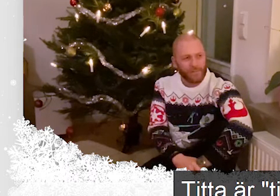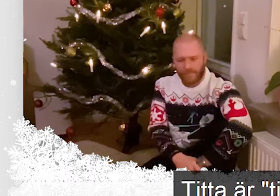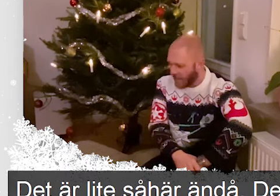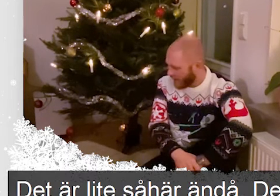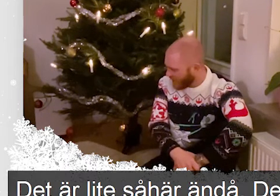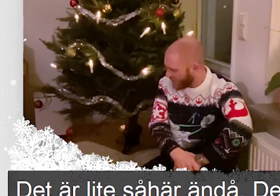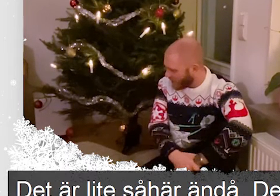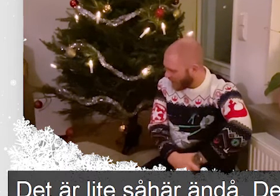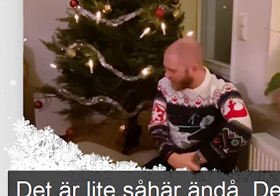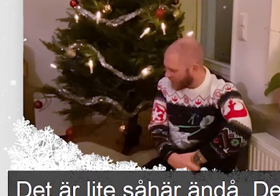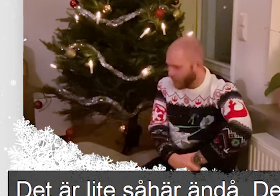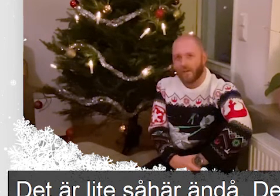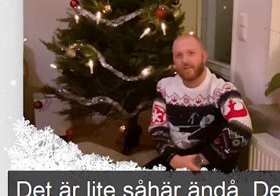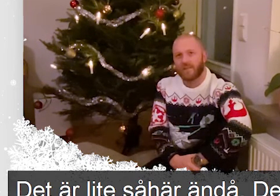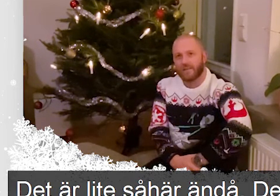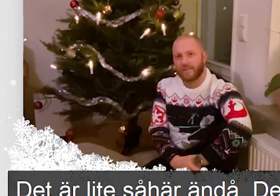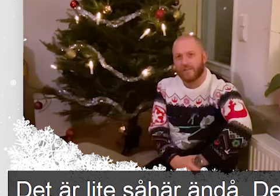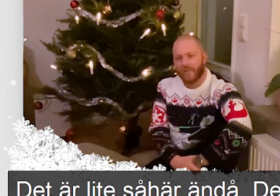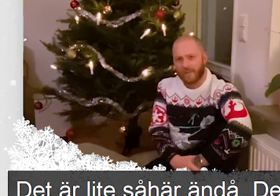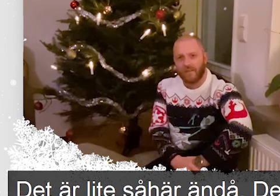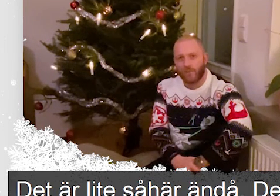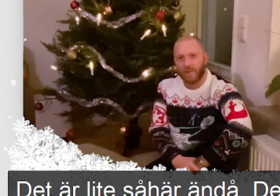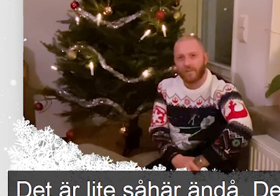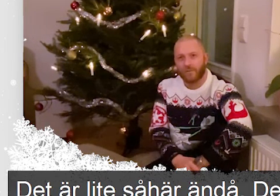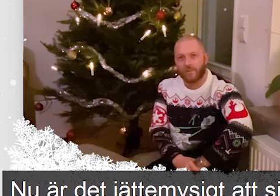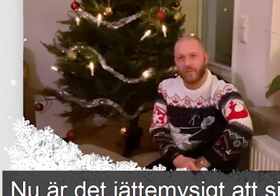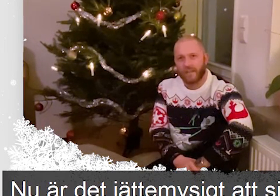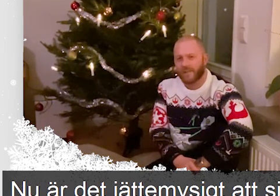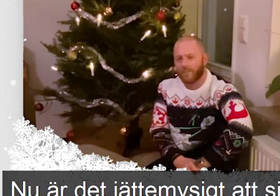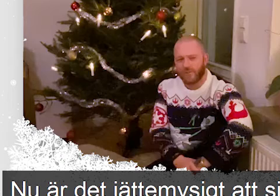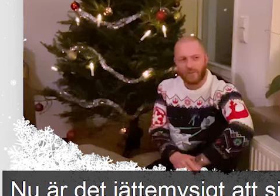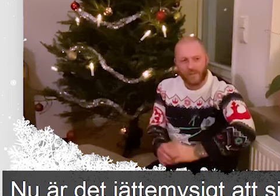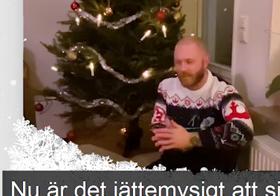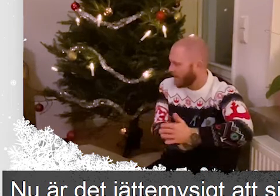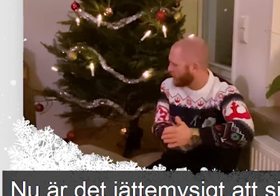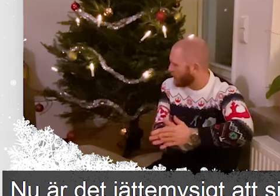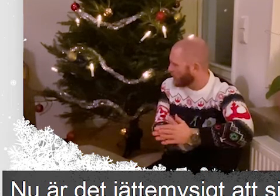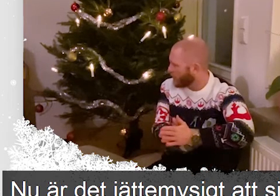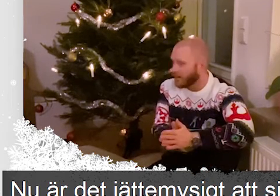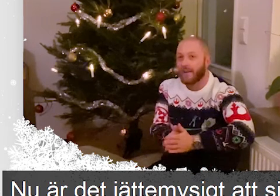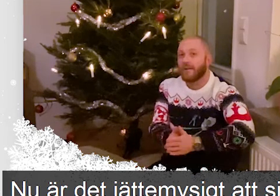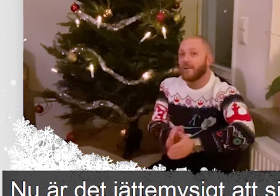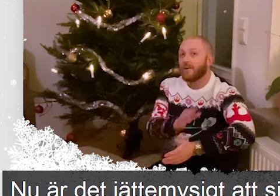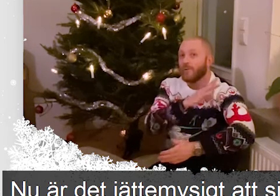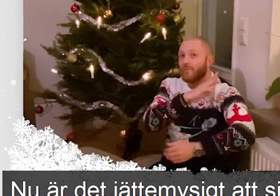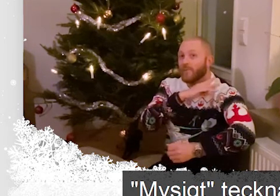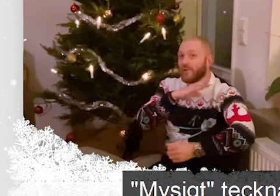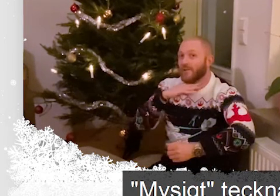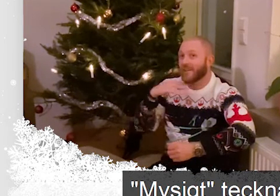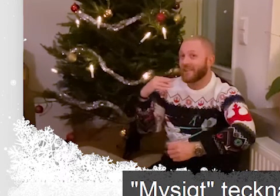Det är lite så här ändå. Ja, det har varit jätteroligt och nu är det jättemysigt att sitta här vid julgranen. Mysigt tecknas så